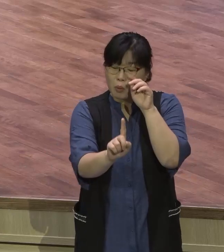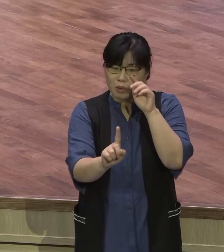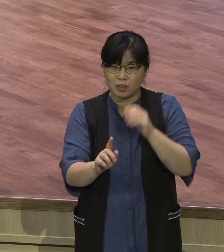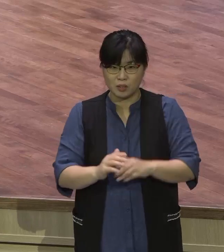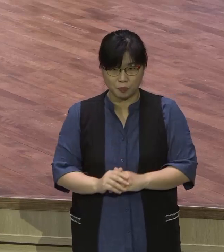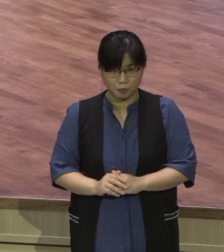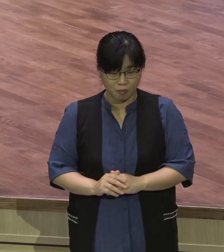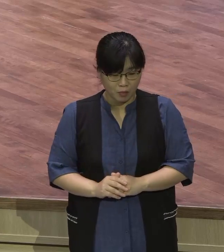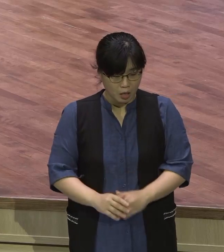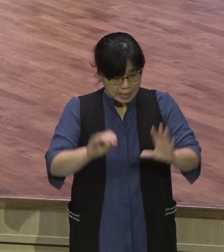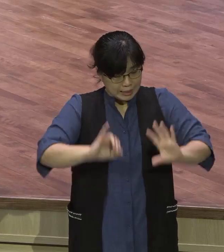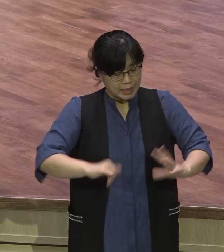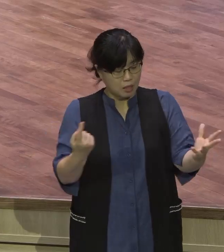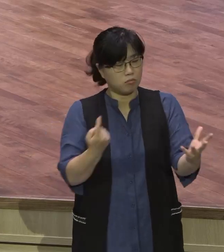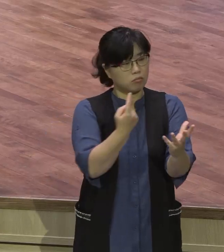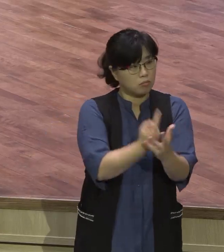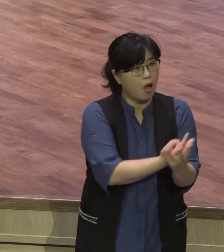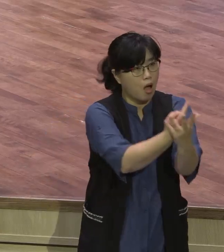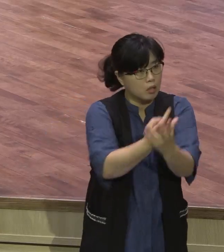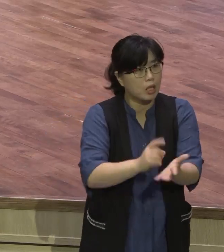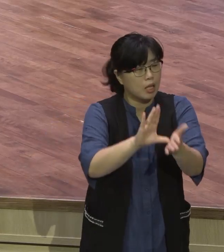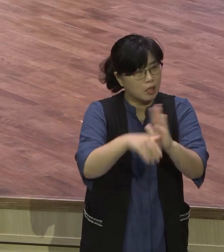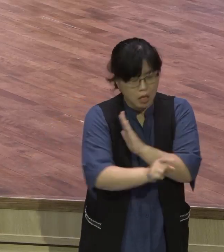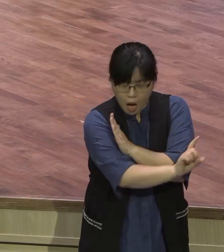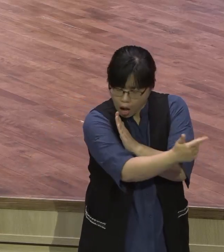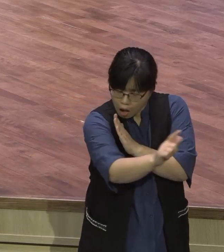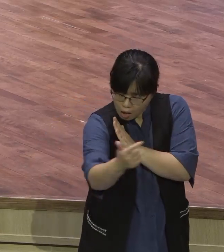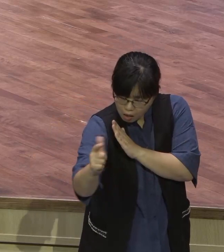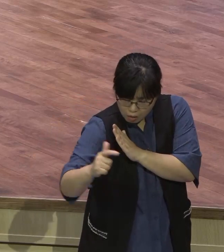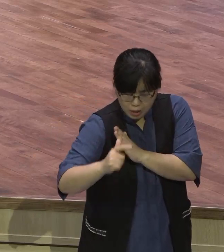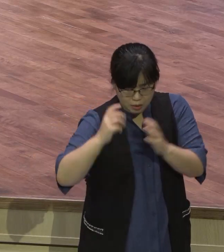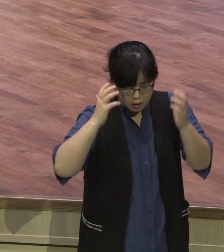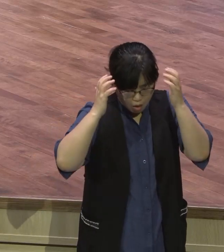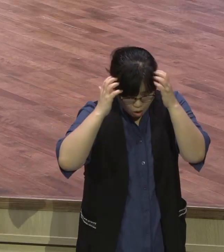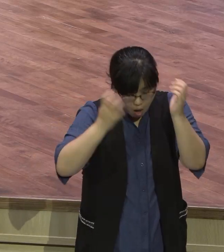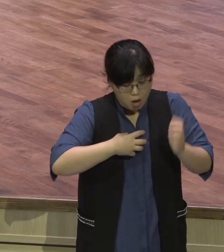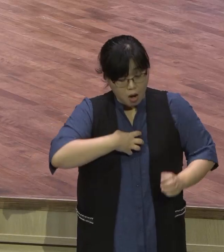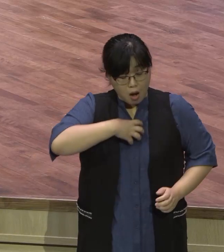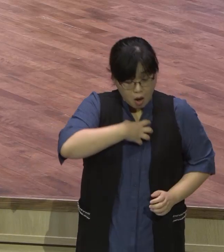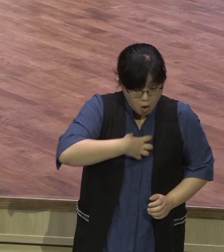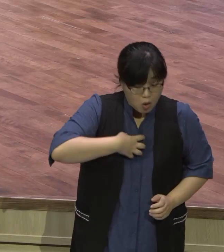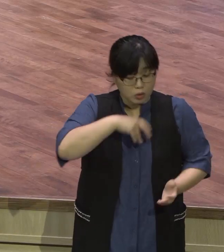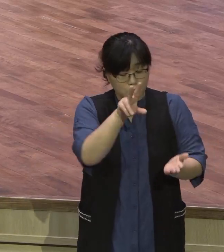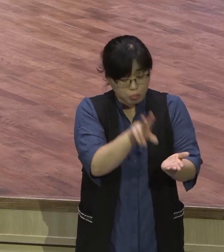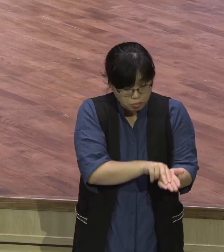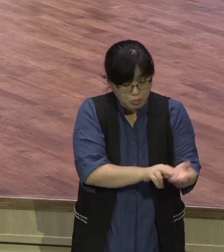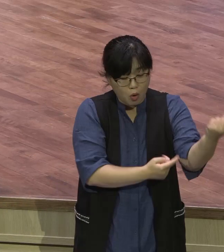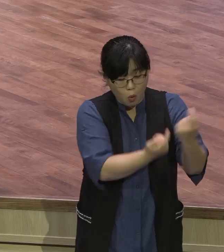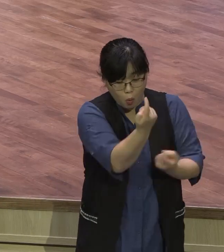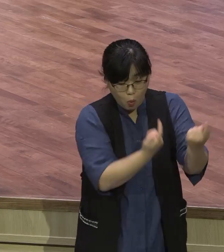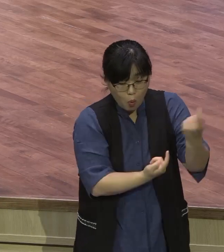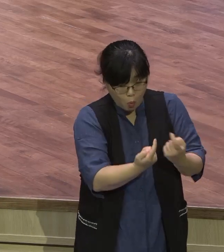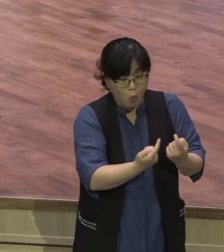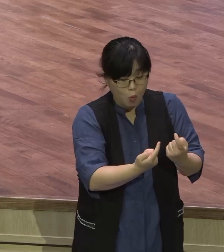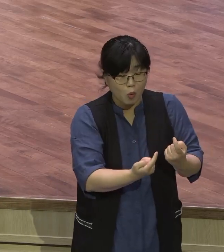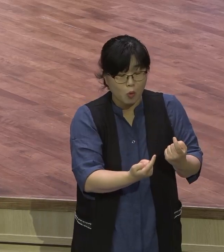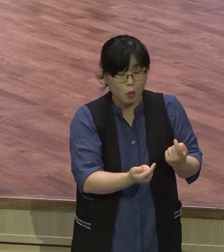계시니 걱정하지 마시기 바랍니다 걱정 이유가 없어 걱정 염려 불안 초조 전부